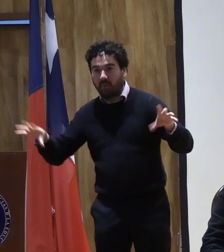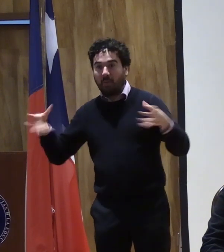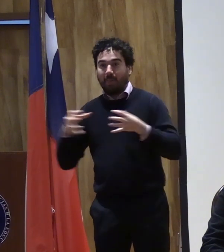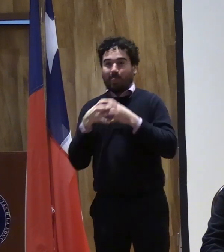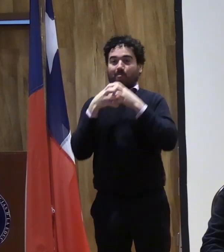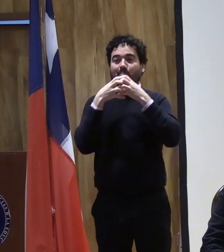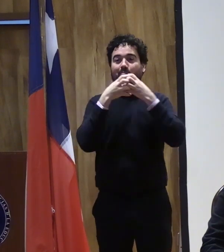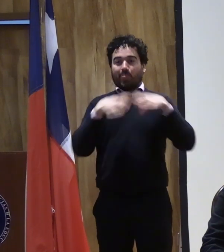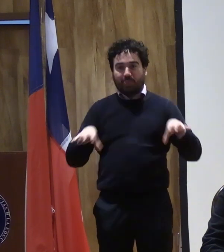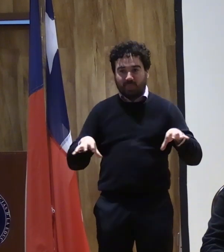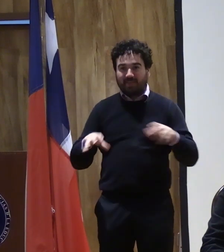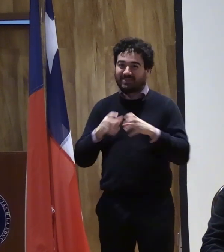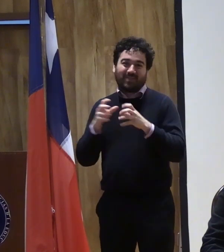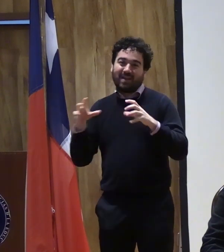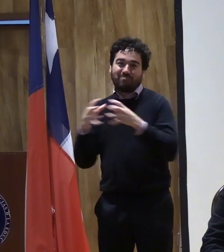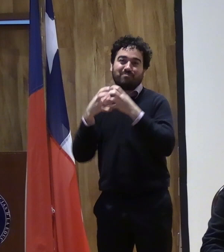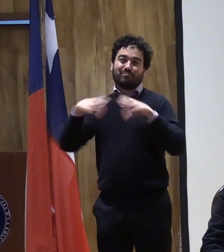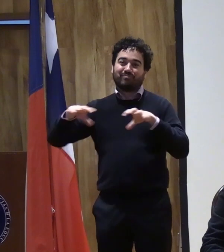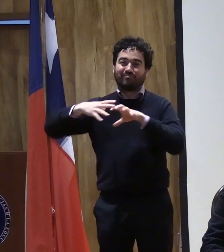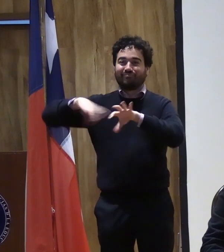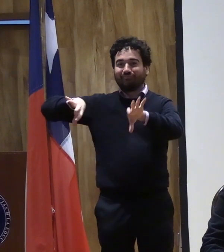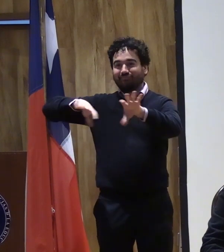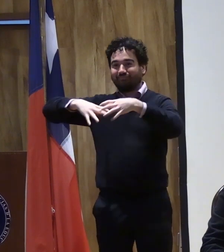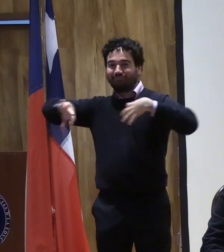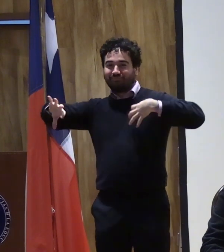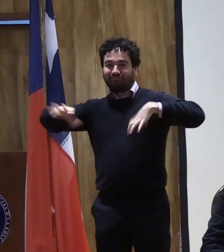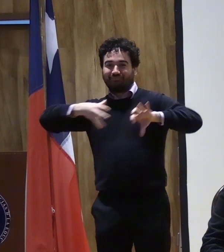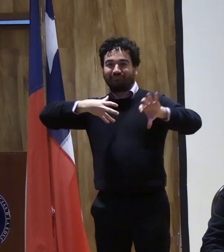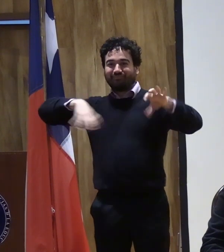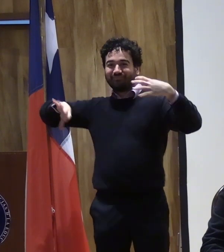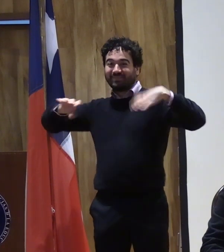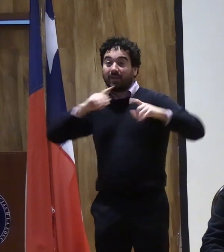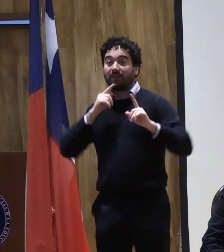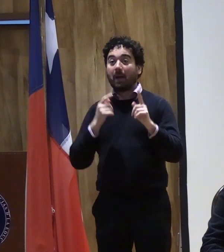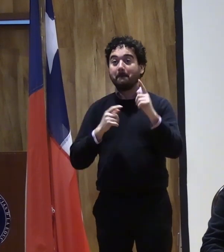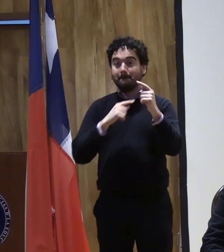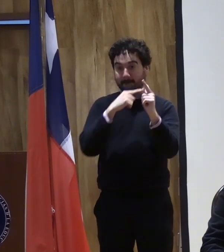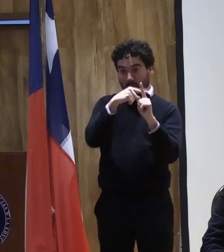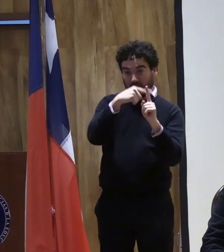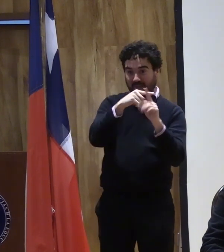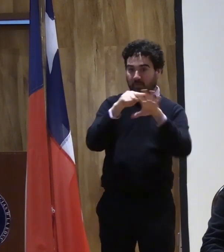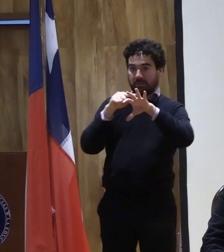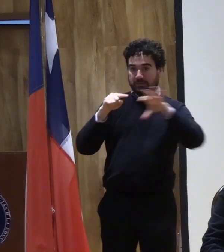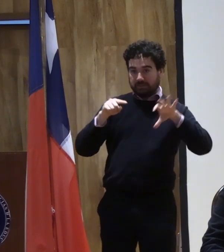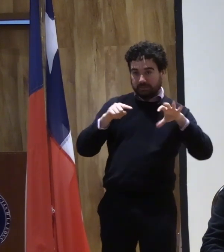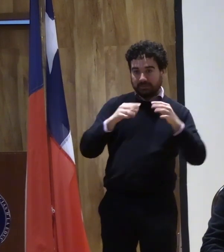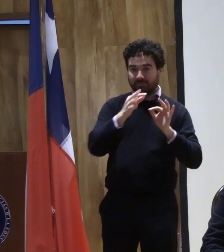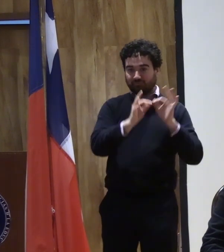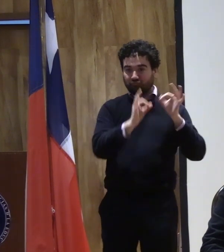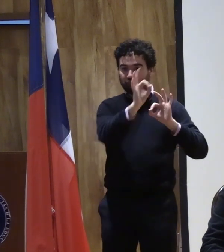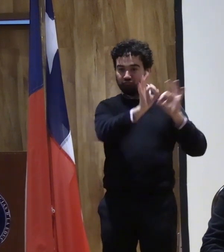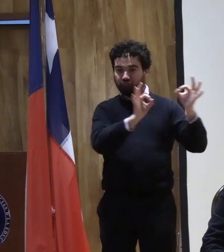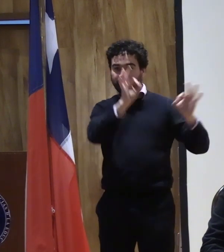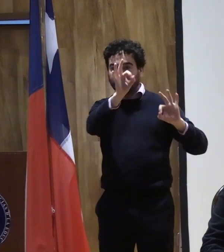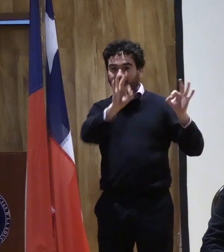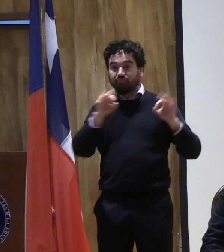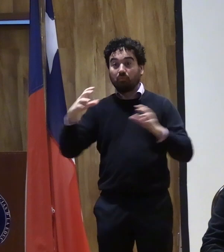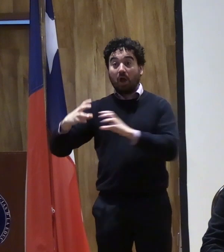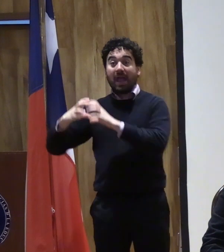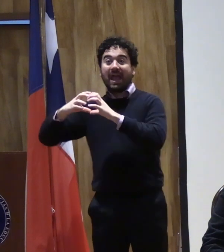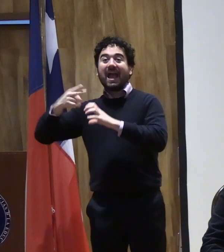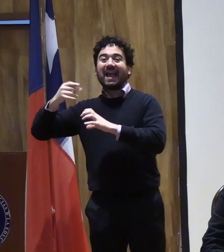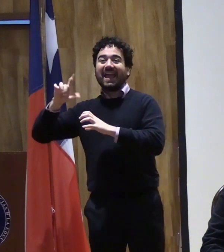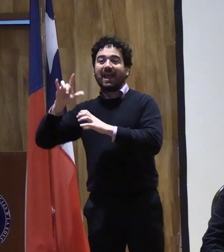los átomos de helio por otro. Y quedaron en proporción de